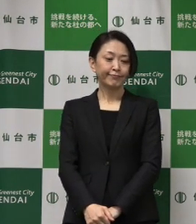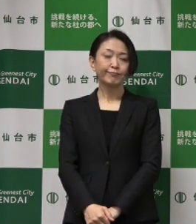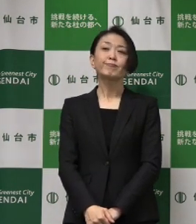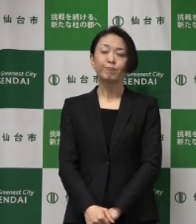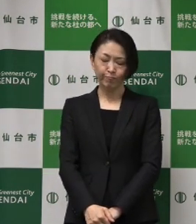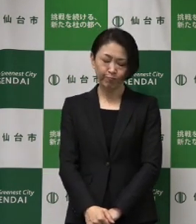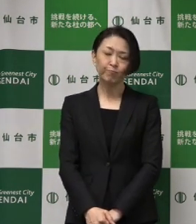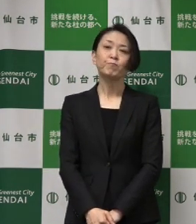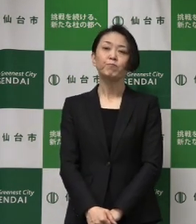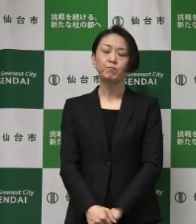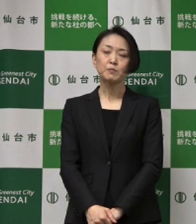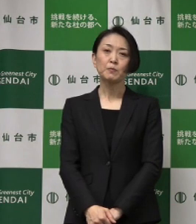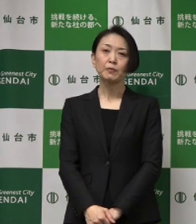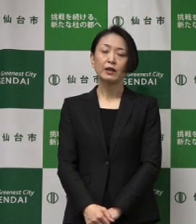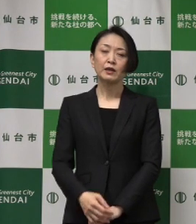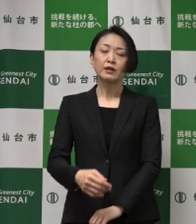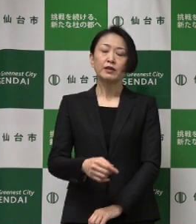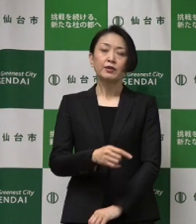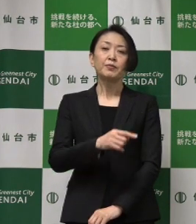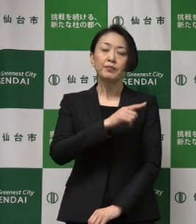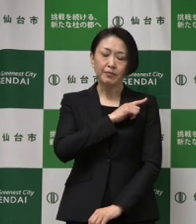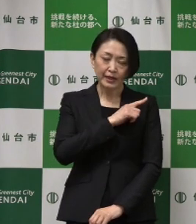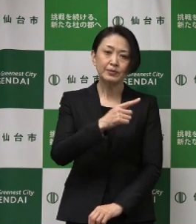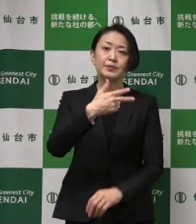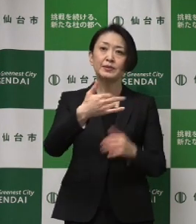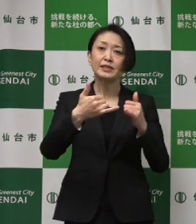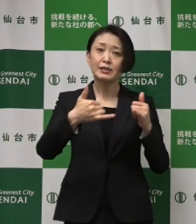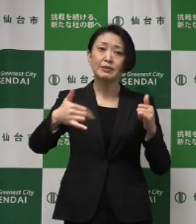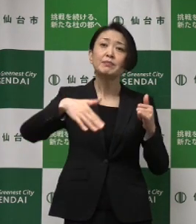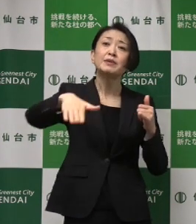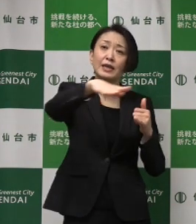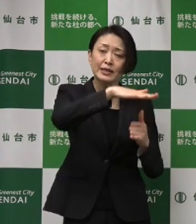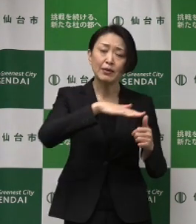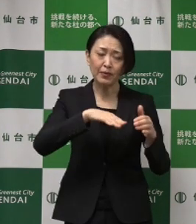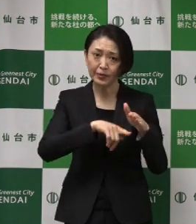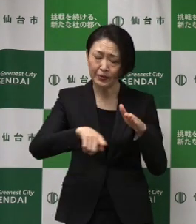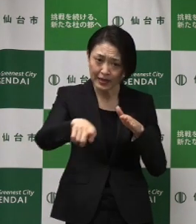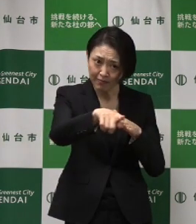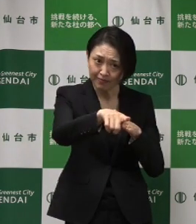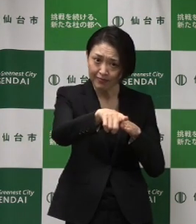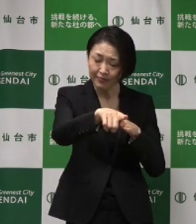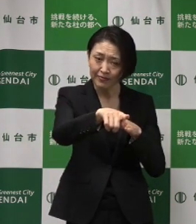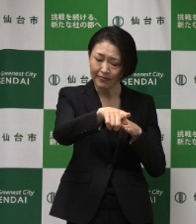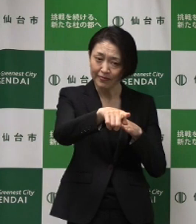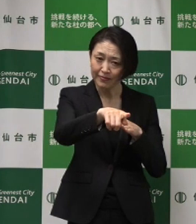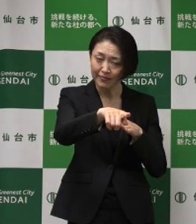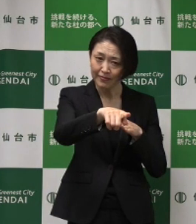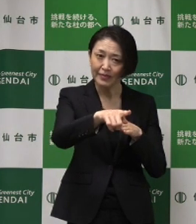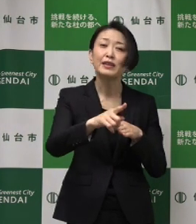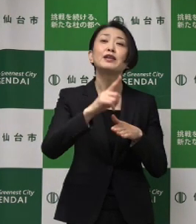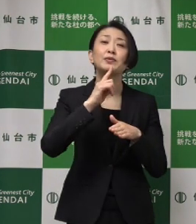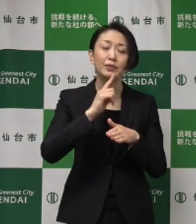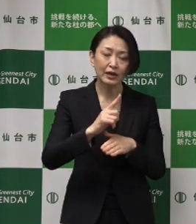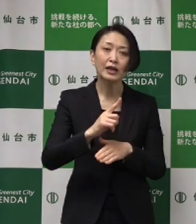市民の方に、その方々を率先して優先してというふうなことは私